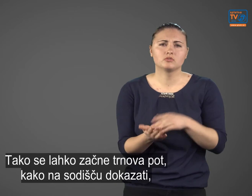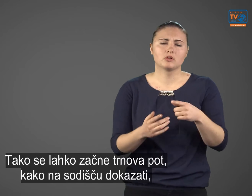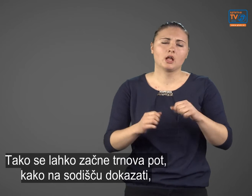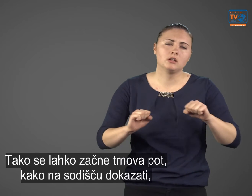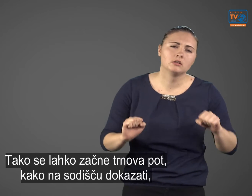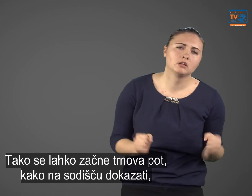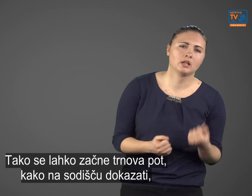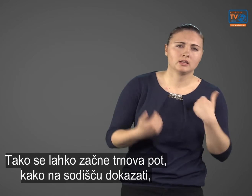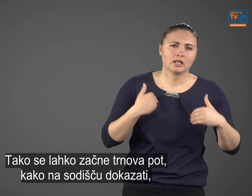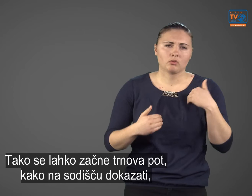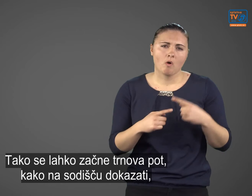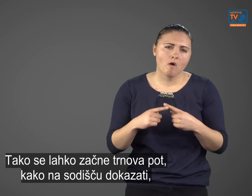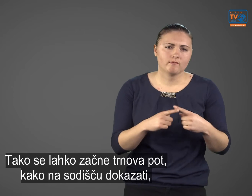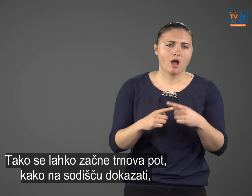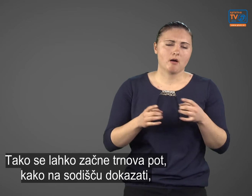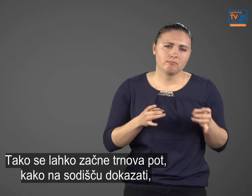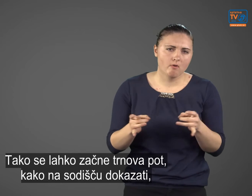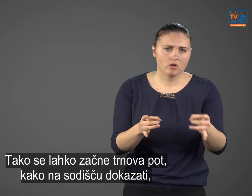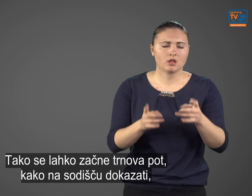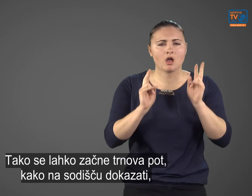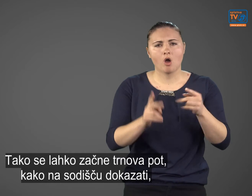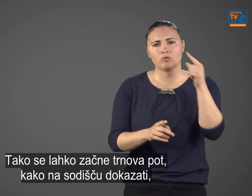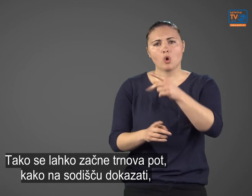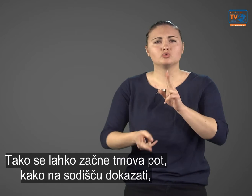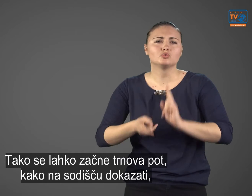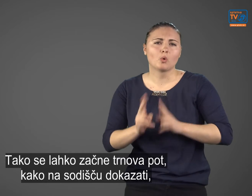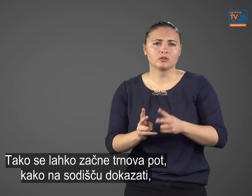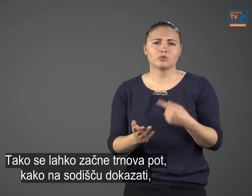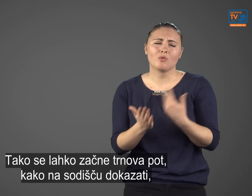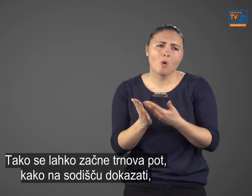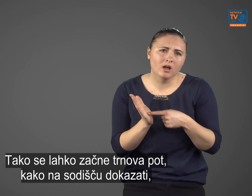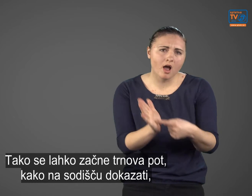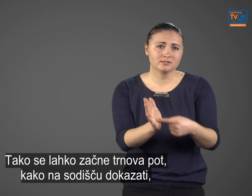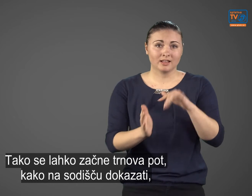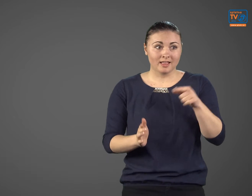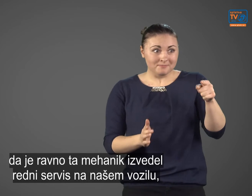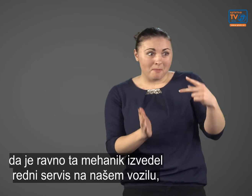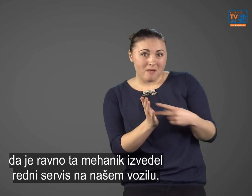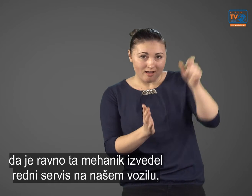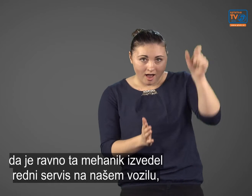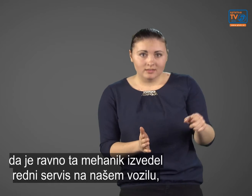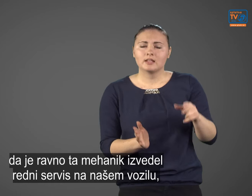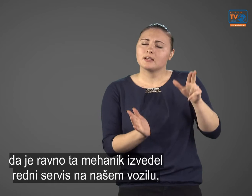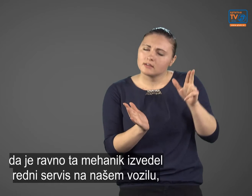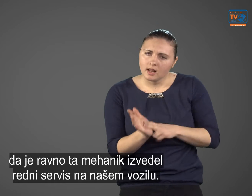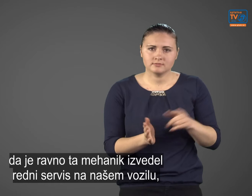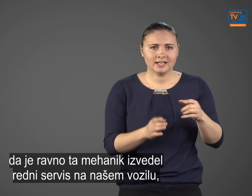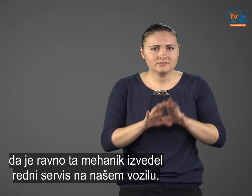Začne se trnova pot, kako na sodišču dokazati, da je ravno ta mehanik resnično izvajal redni servis na našem